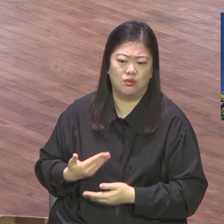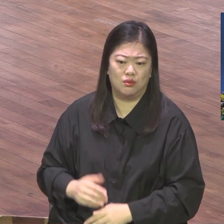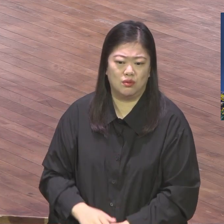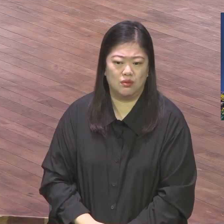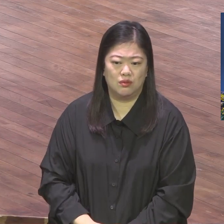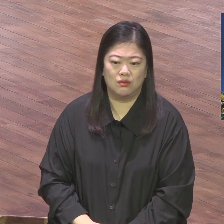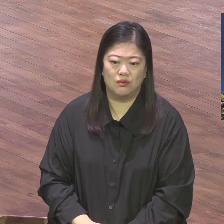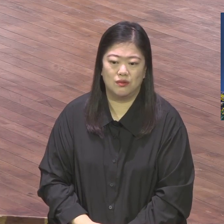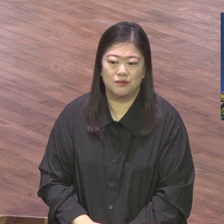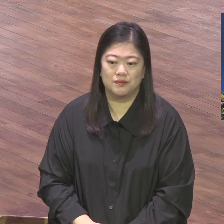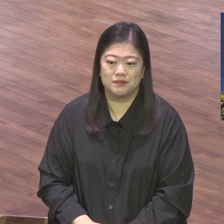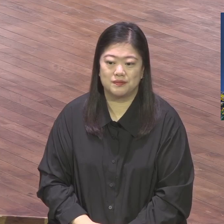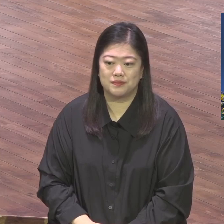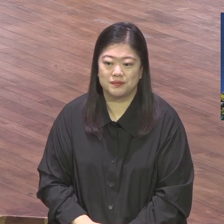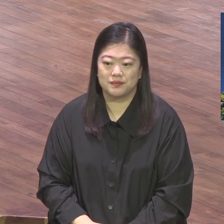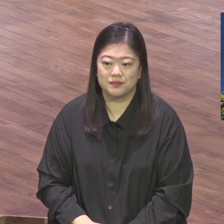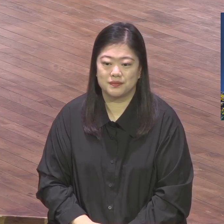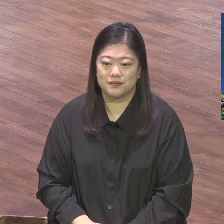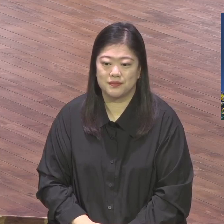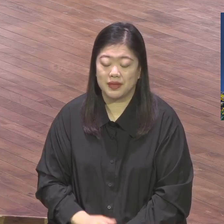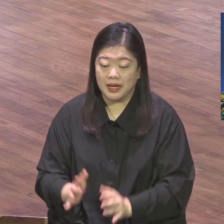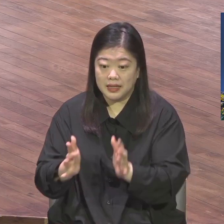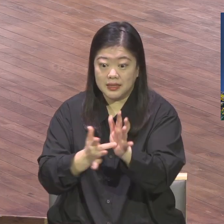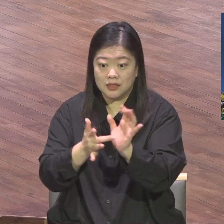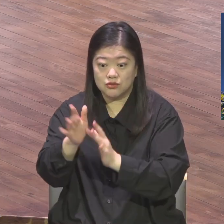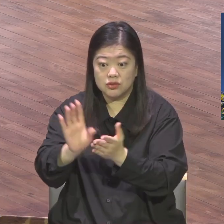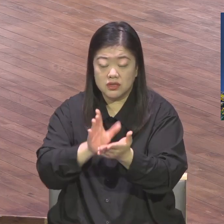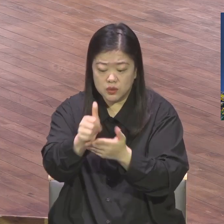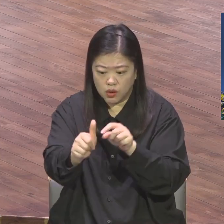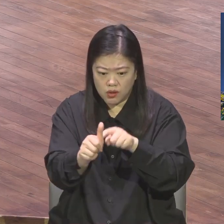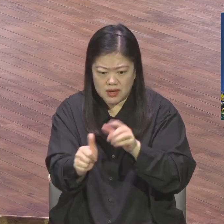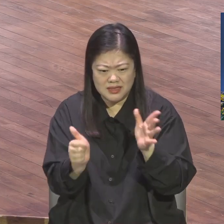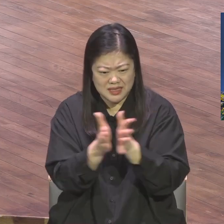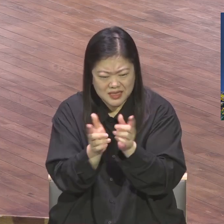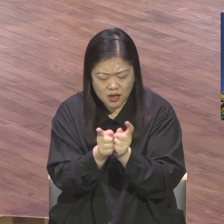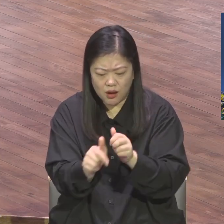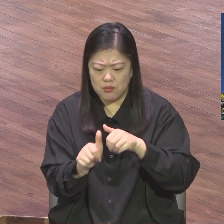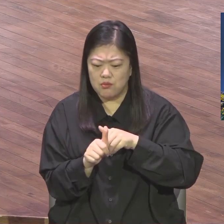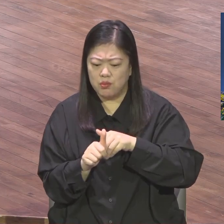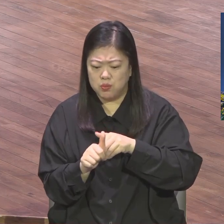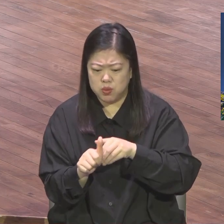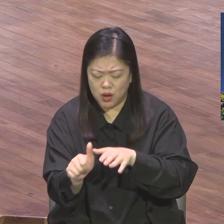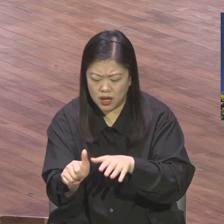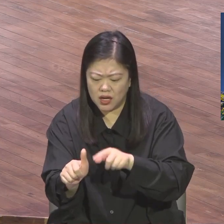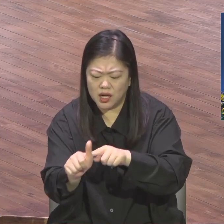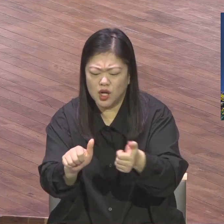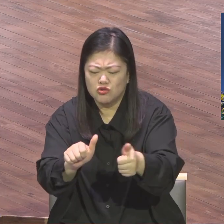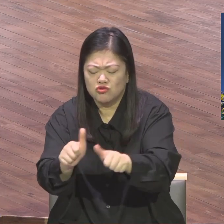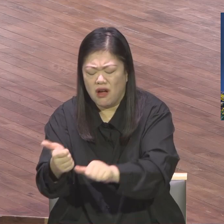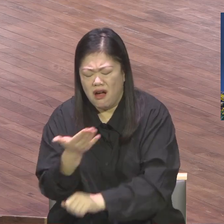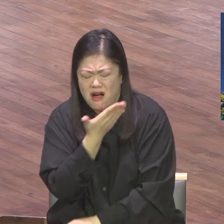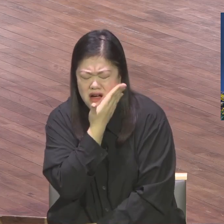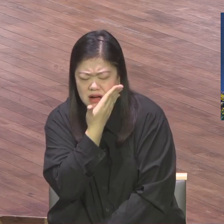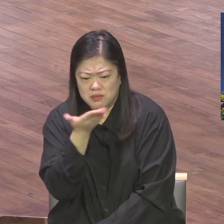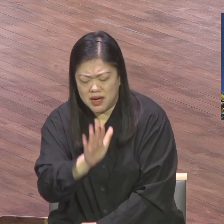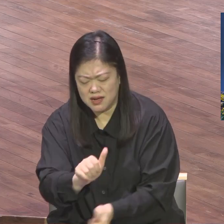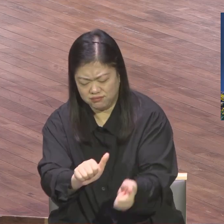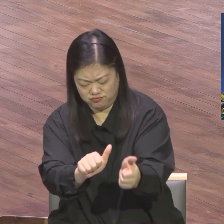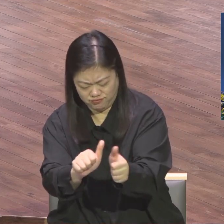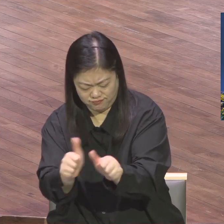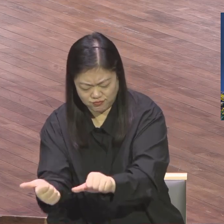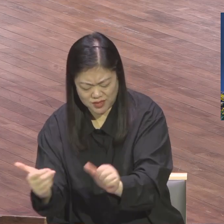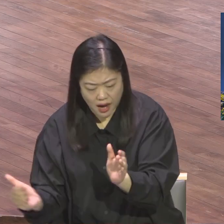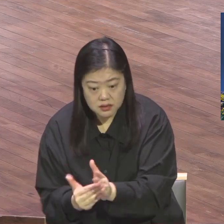독생자 예수 그리스도를 희생시켜가면서까지 우리를 사랑해 주셨다. 여러분 정말 하나님 앞에서